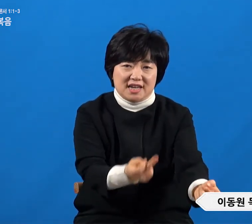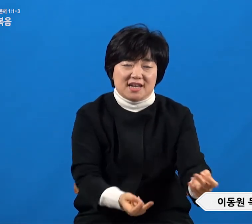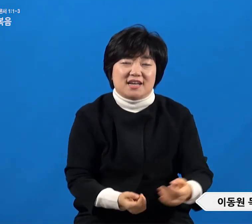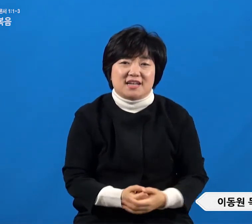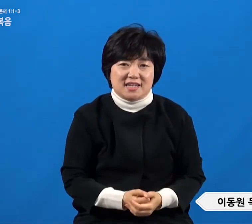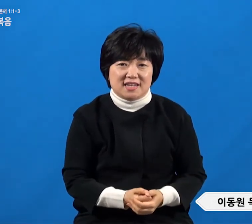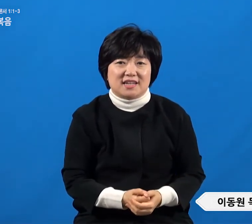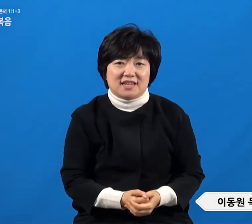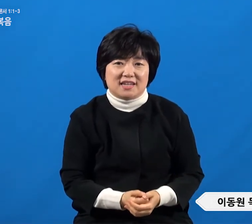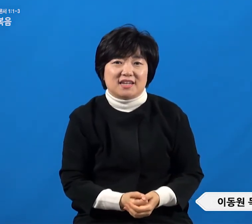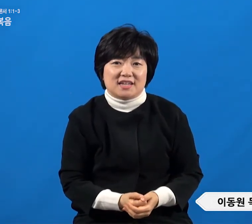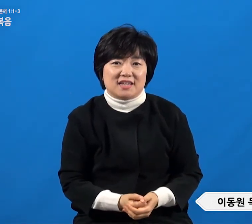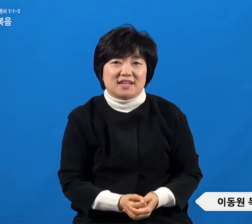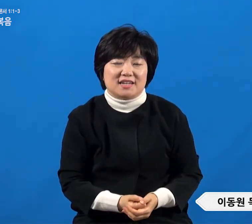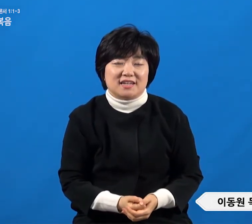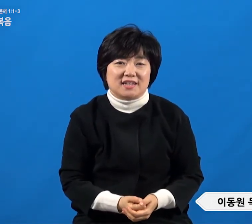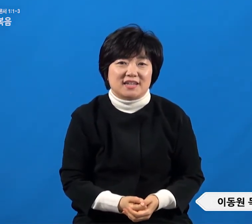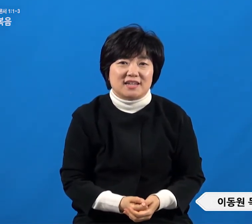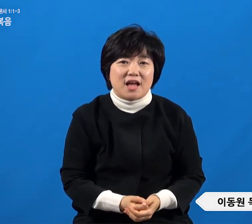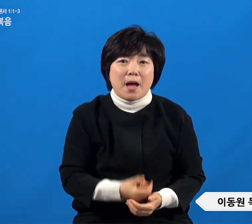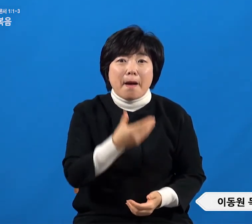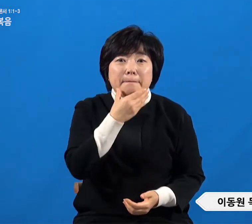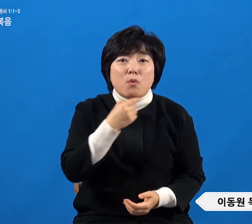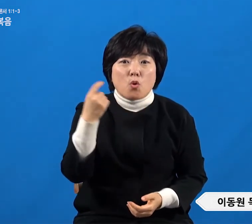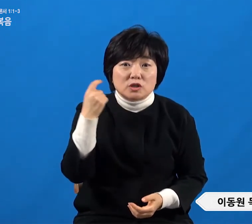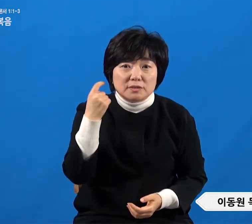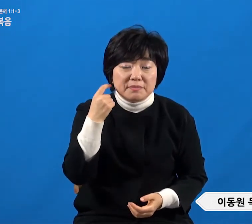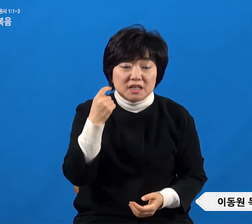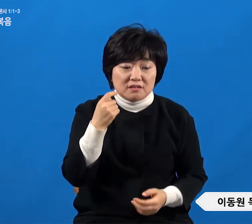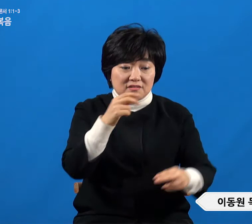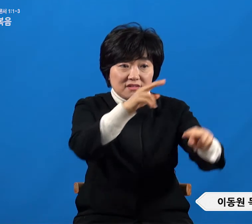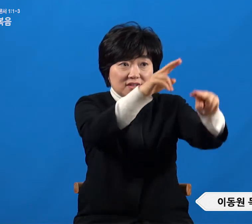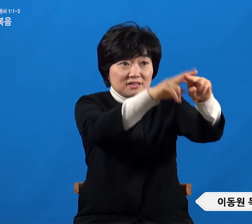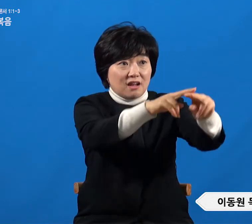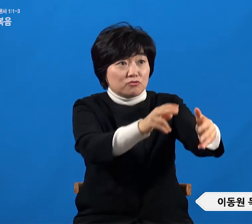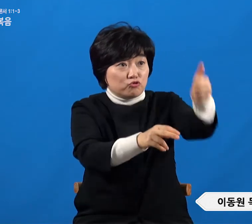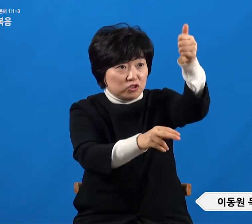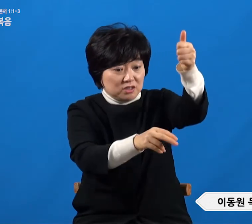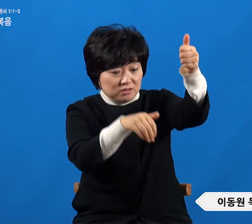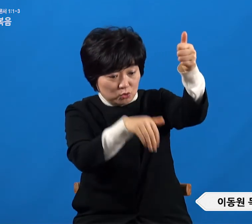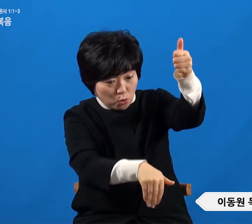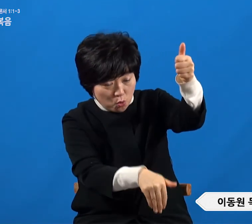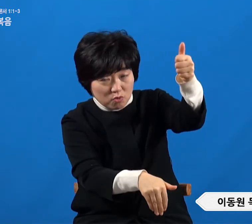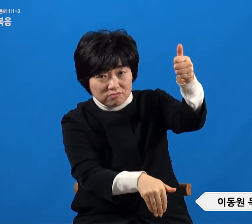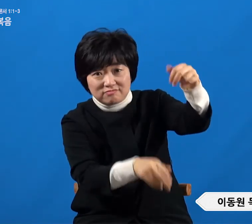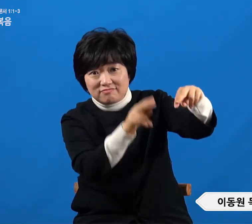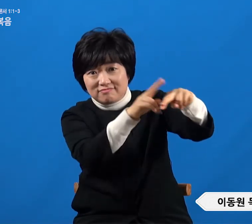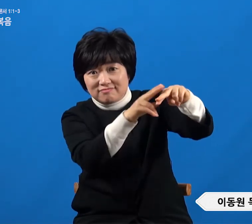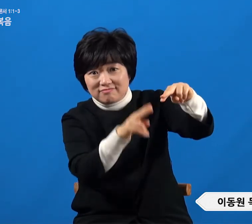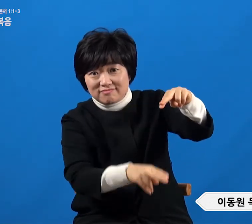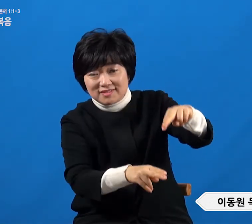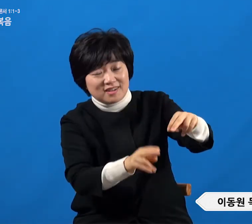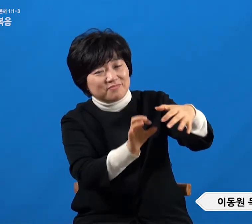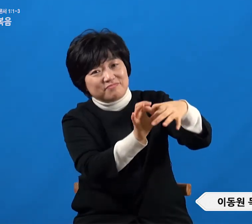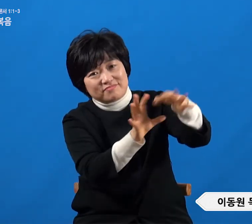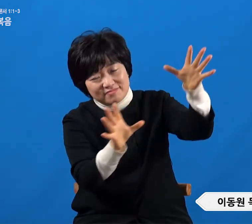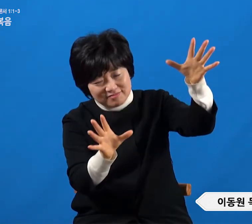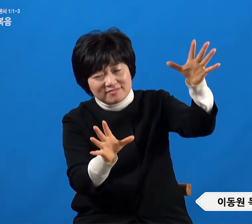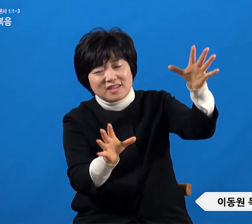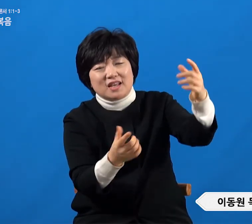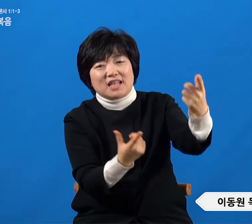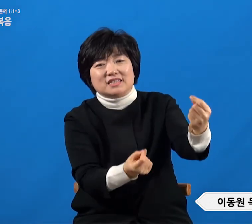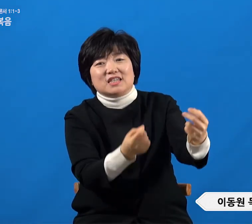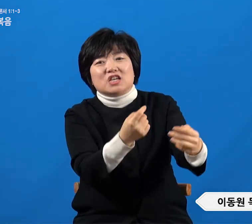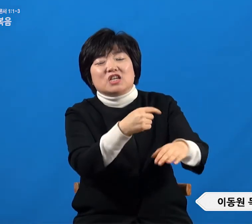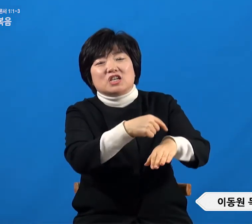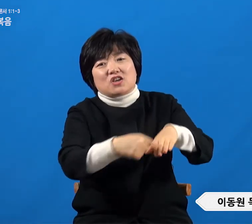이 말이에요. 너의 형제야. 복음이 신분을 초월해서 이 둘을 가족이 되게 한 것입니다. 형제가 되게 한